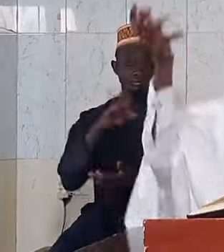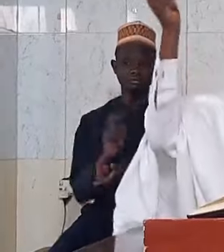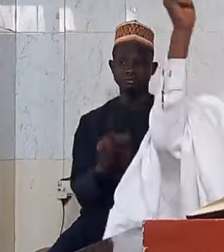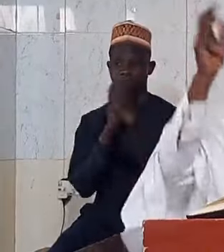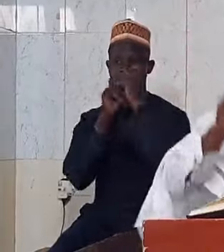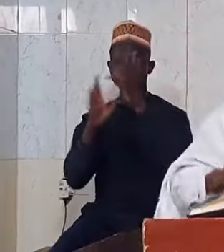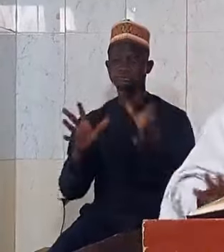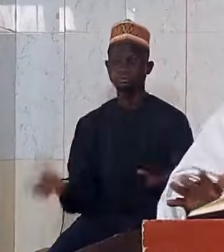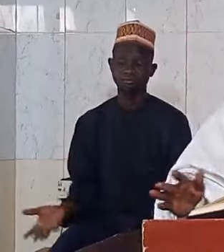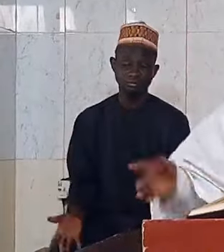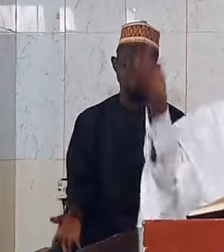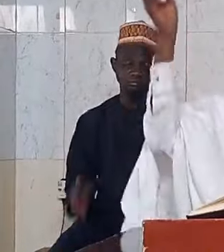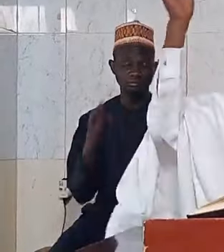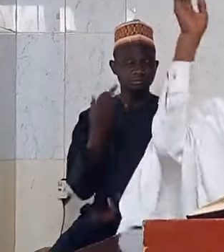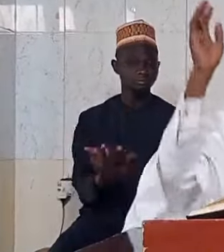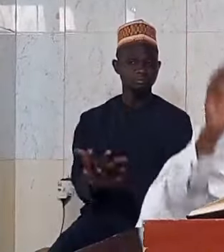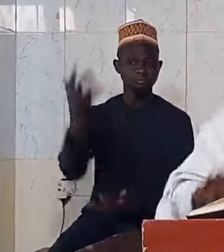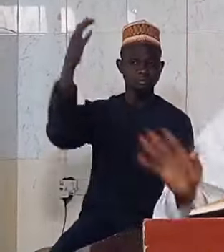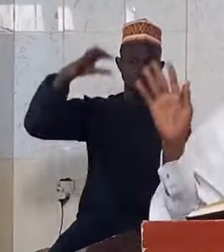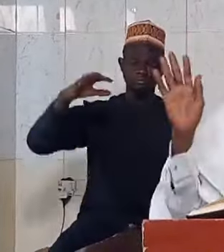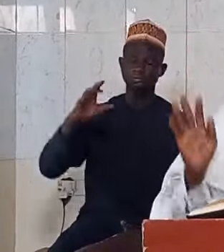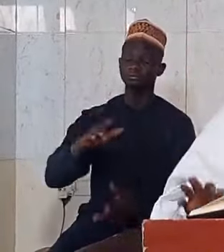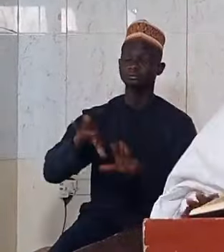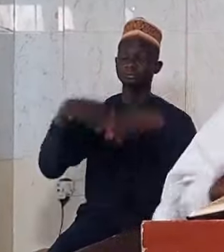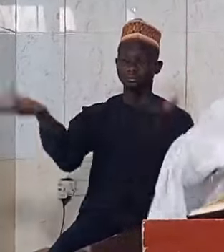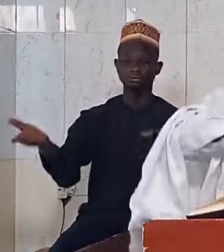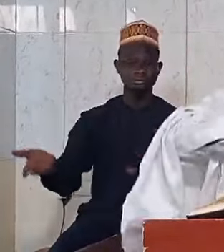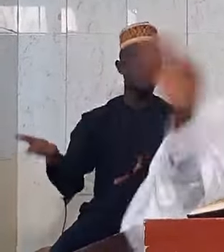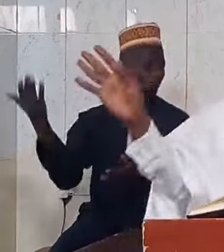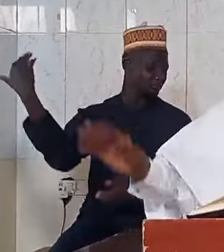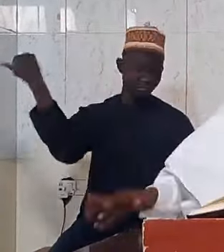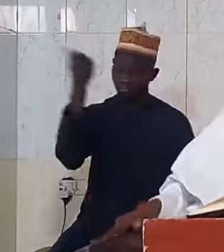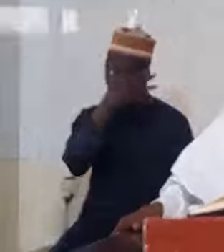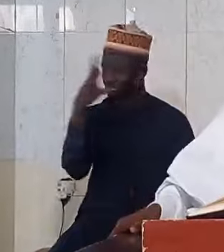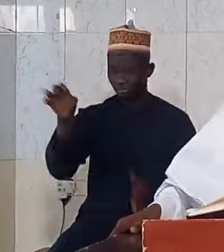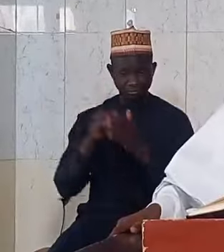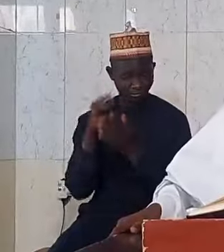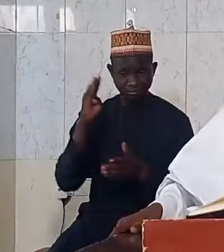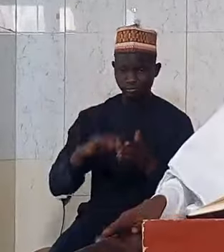shine ar-razzaq shine al-wahhab komai nasa ne